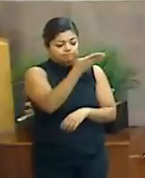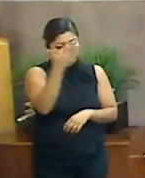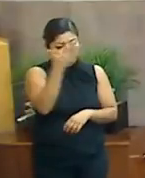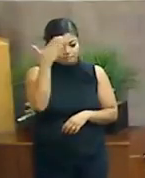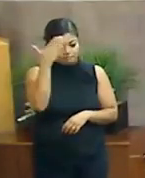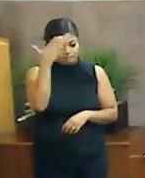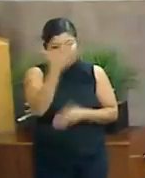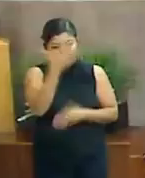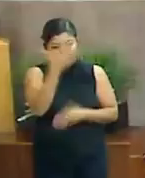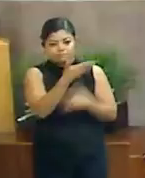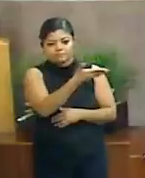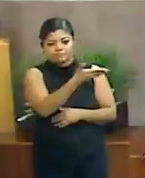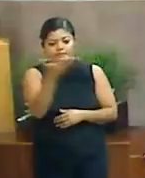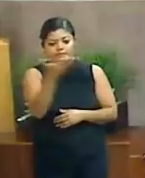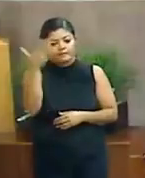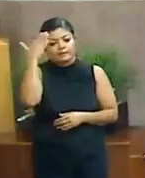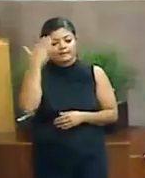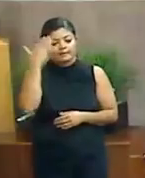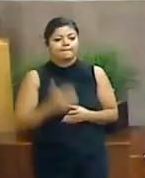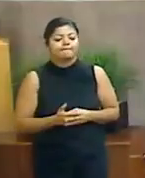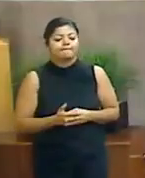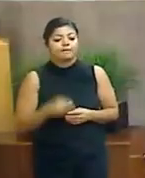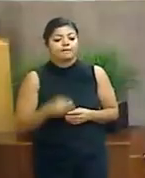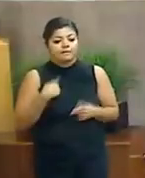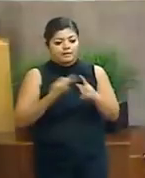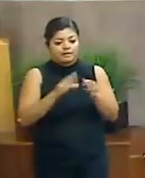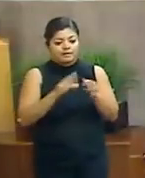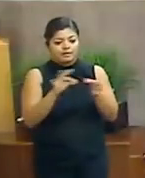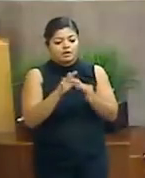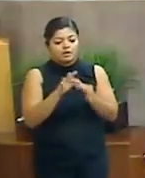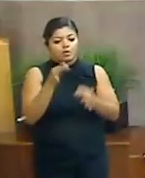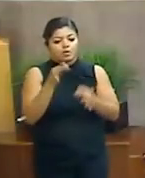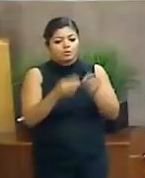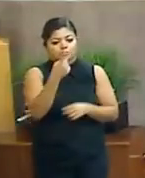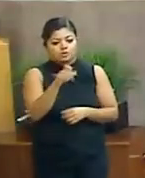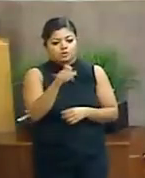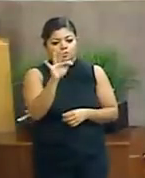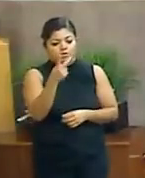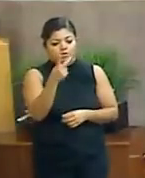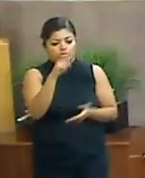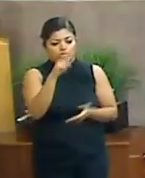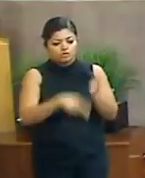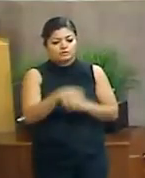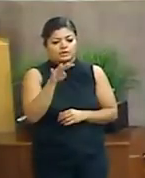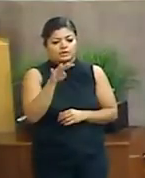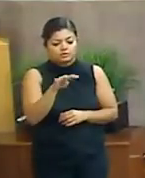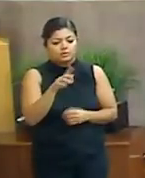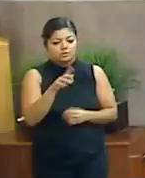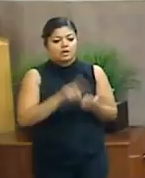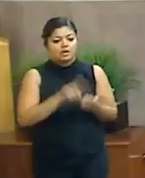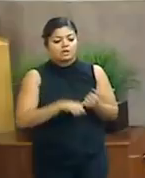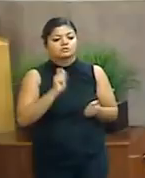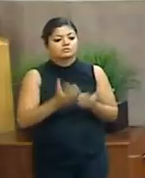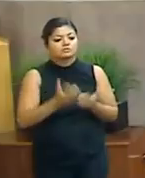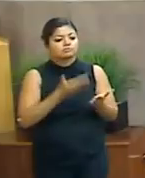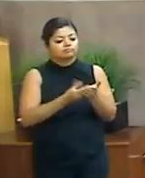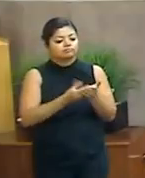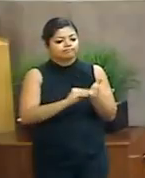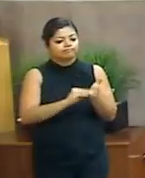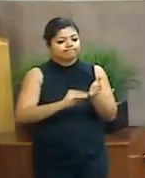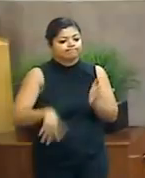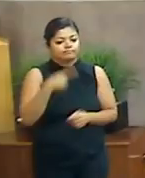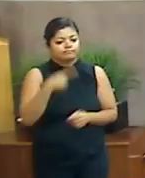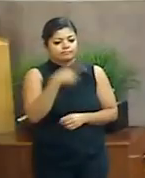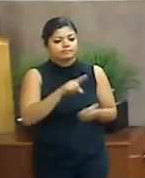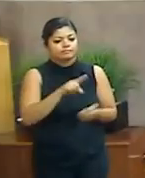estado presidente de magistrada magistrada inició la cuenta con el piso ciudadano 141 de 2019 en el psoe propone desechar de plano la